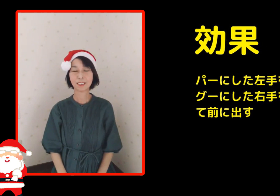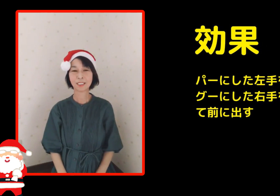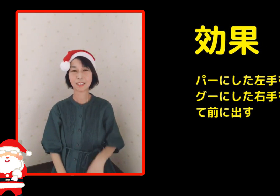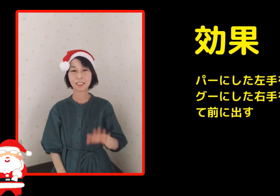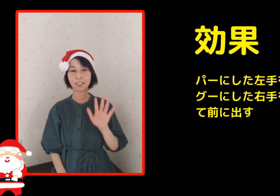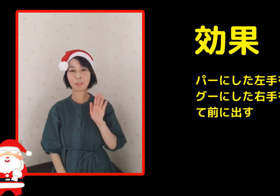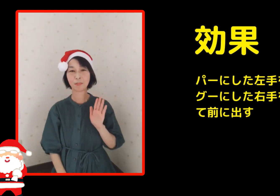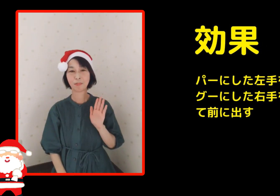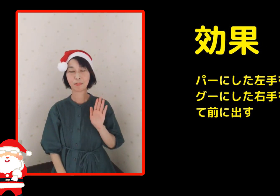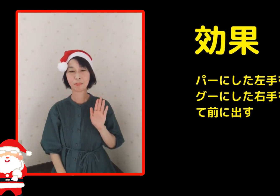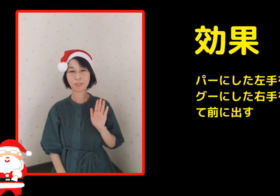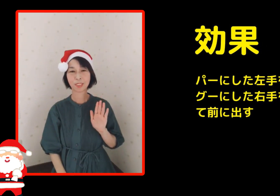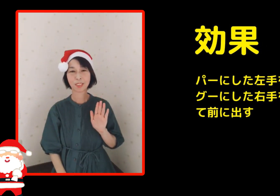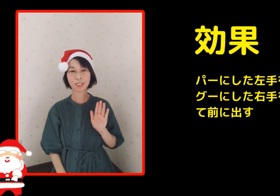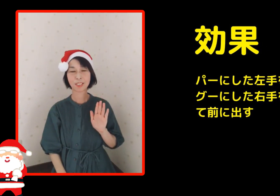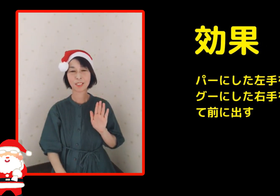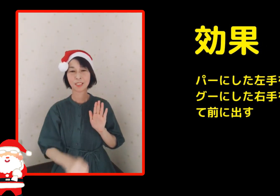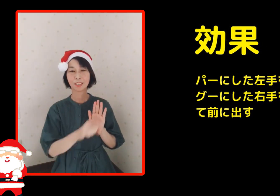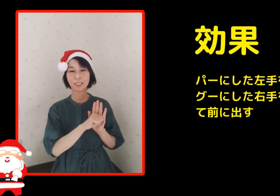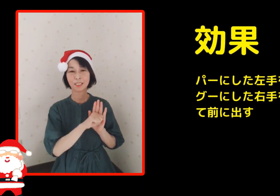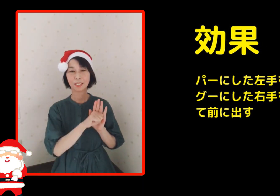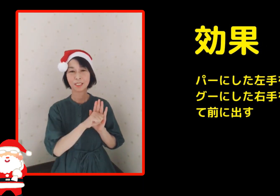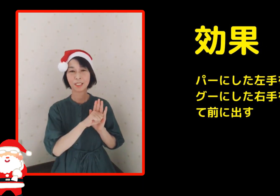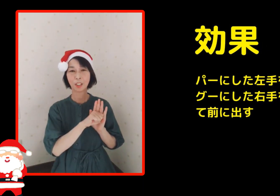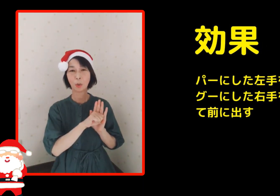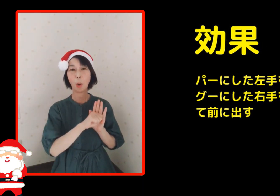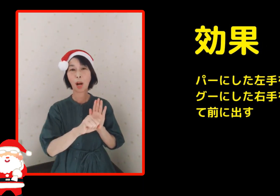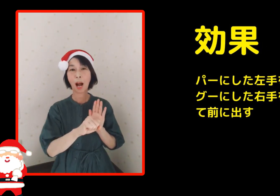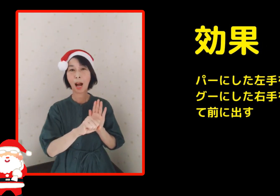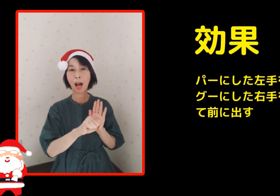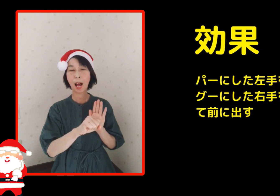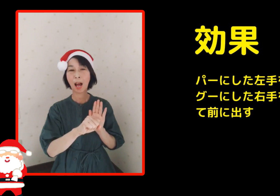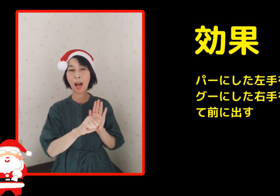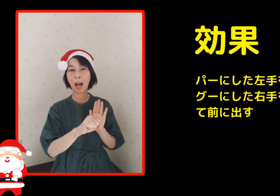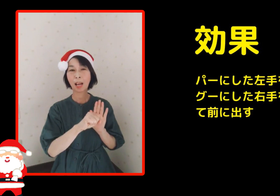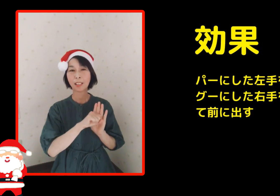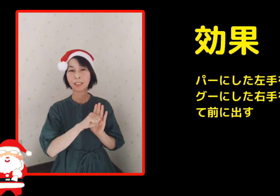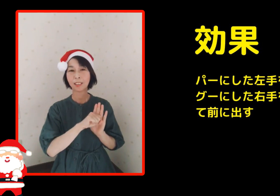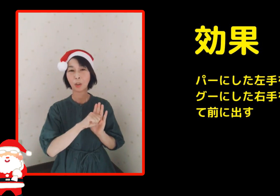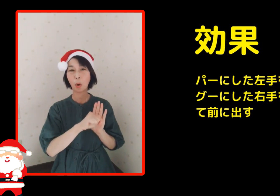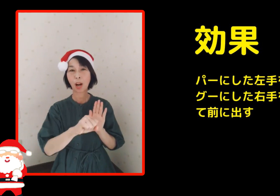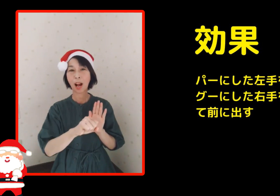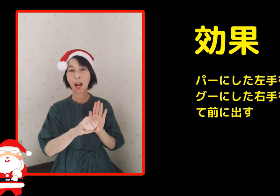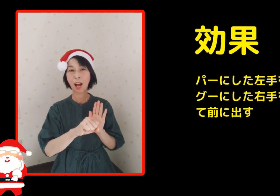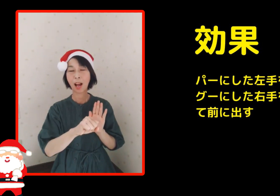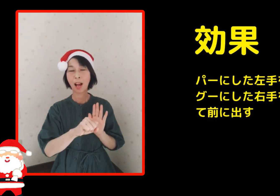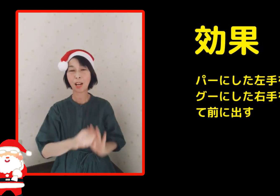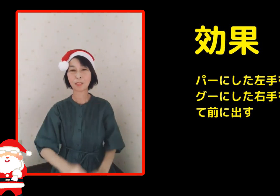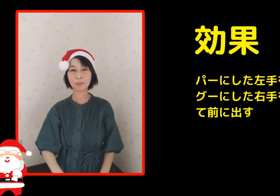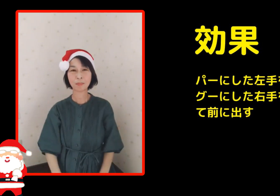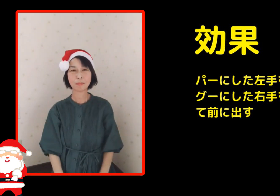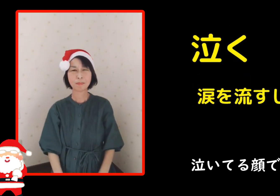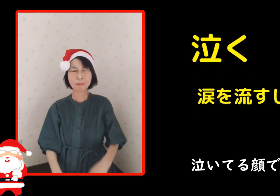硬貨という手話はパーにした左手を立ててグーにした右手をくっつけて前に出します。